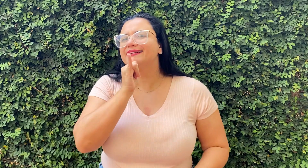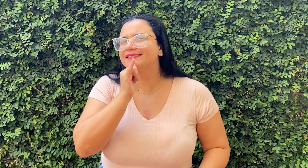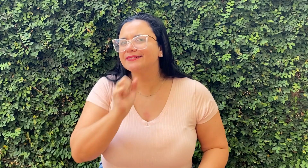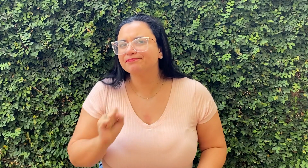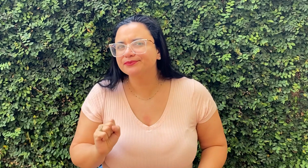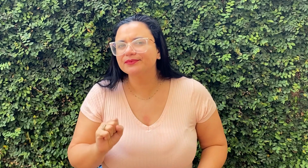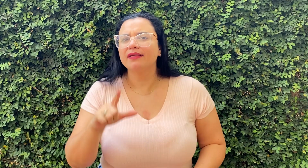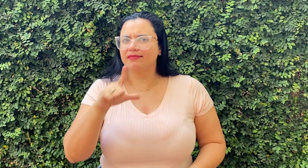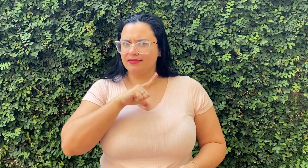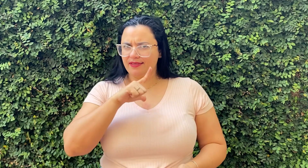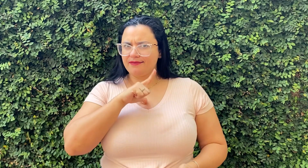Exemplo.